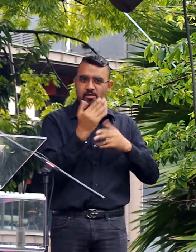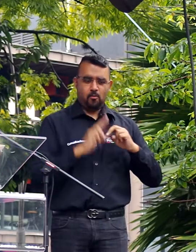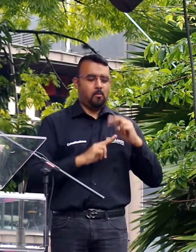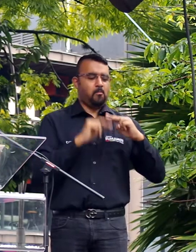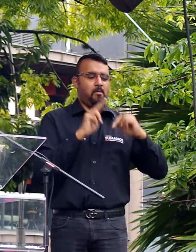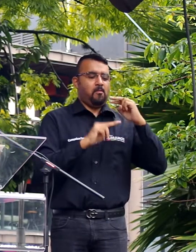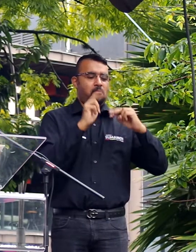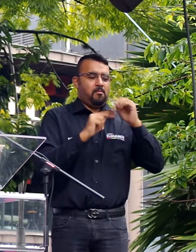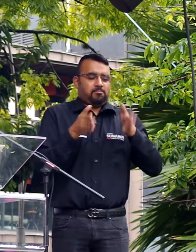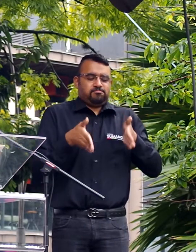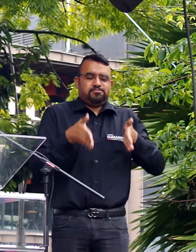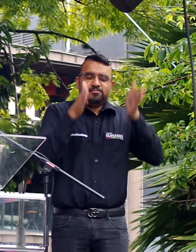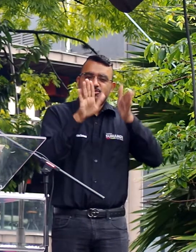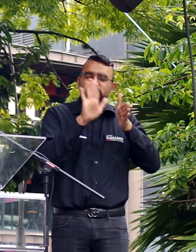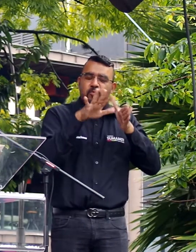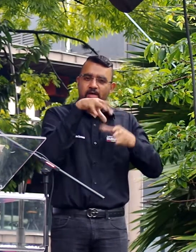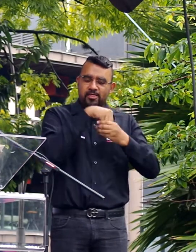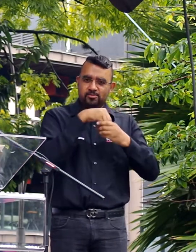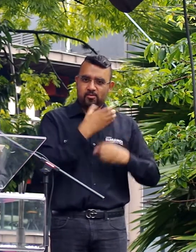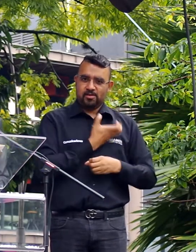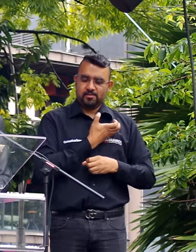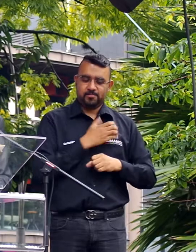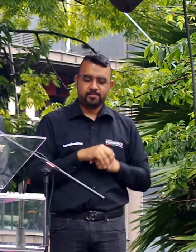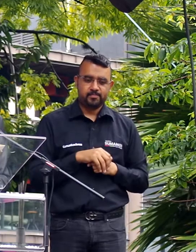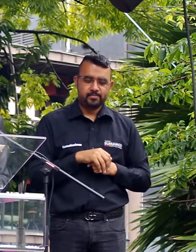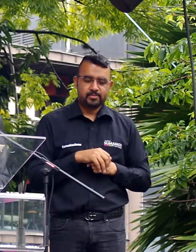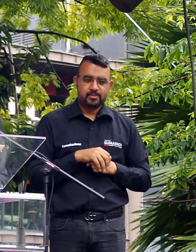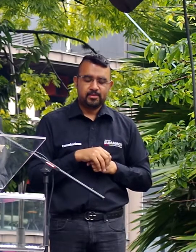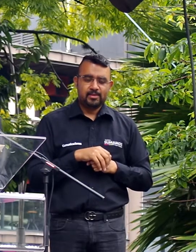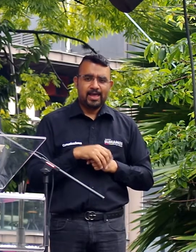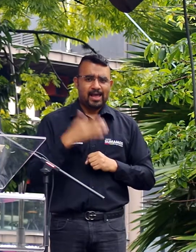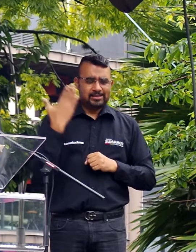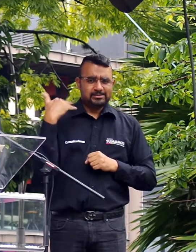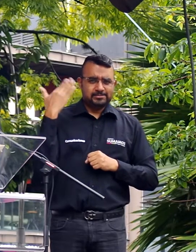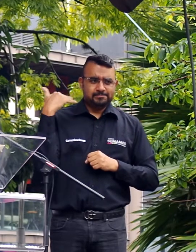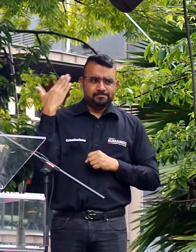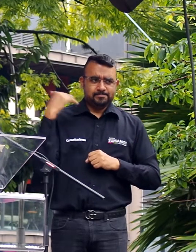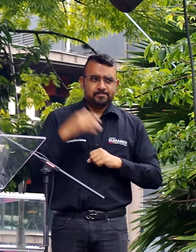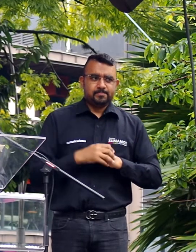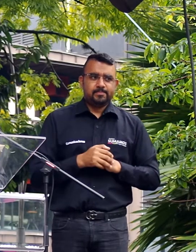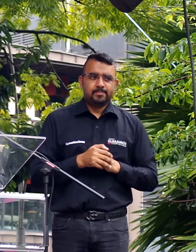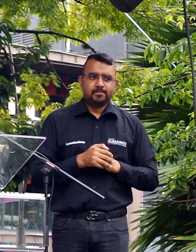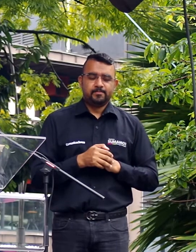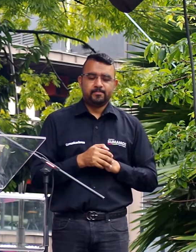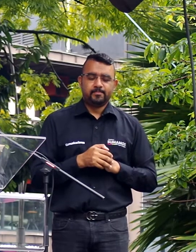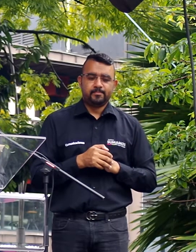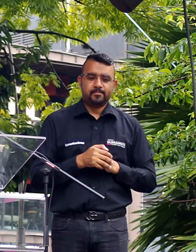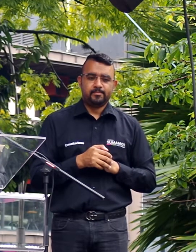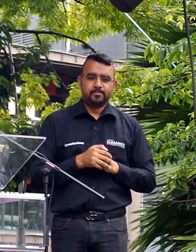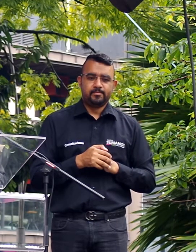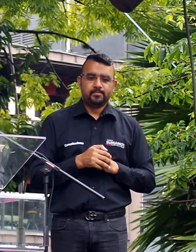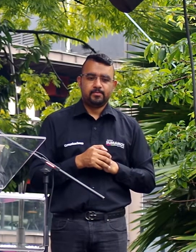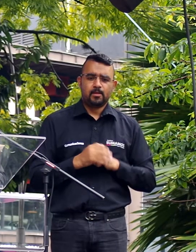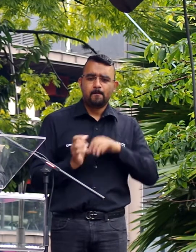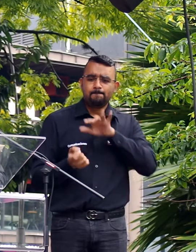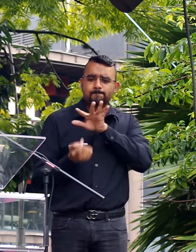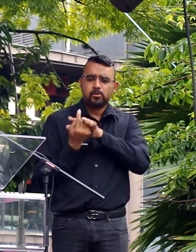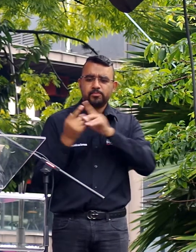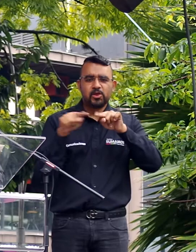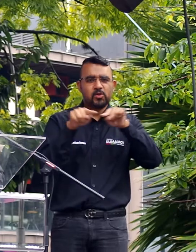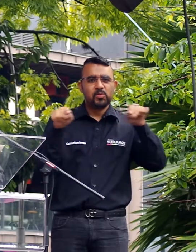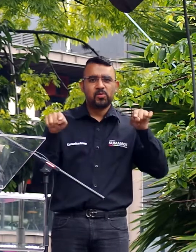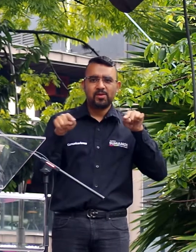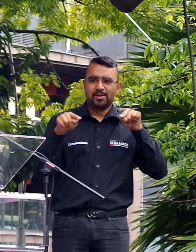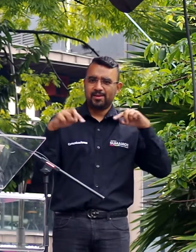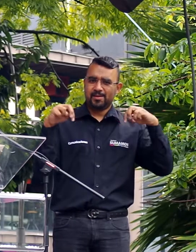de los Envigadeños. Y hace ya muchos años, estaban inaugurando el parquecito